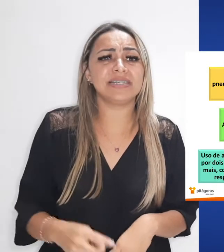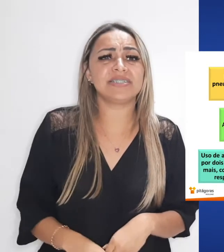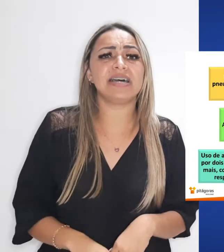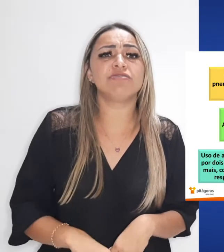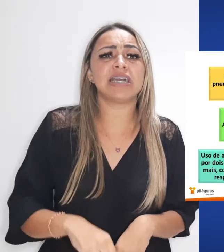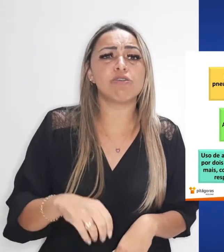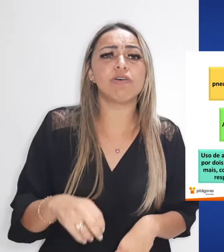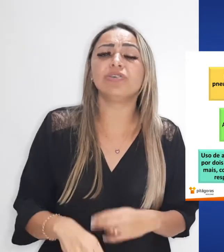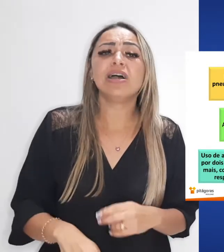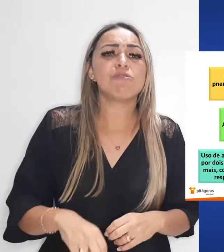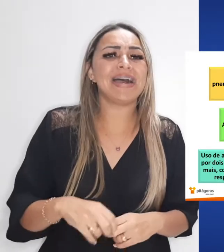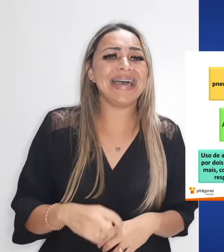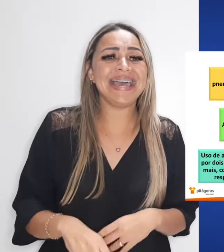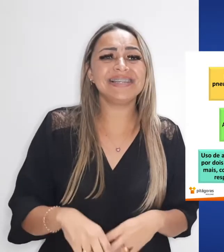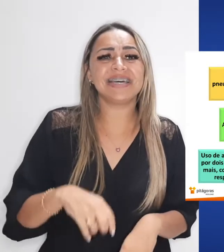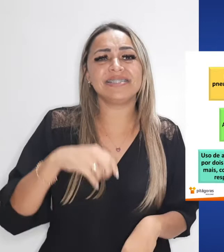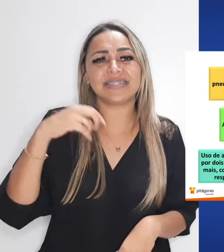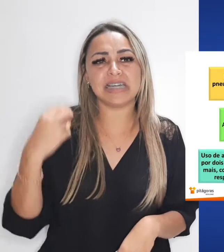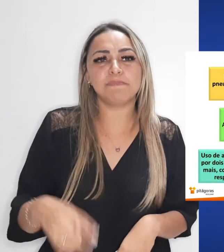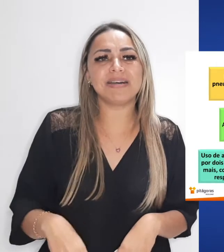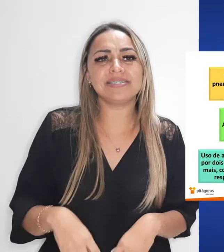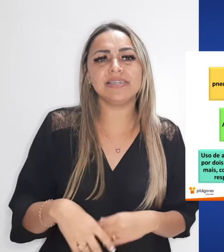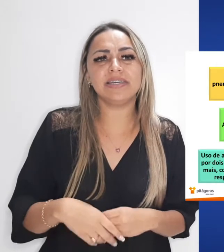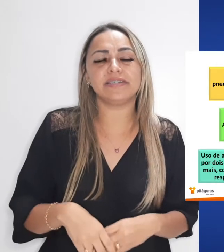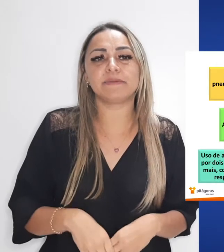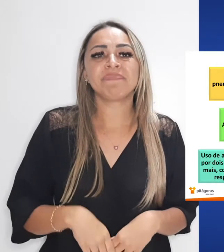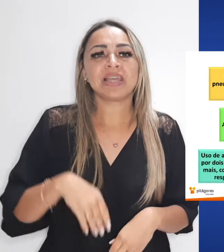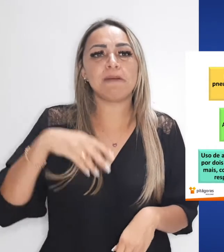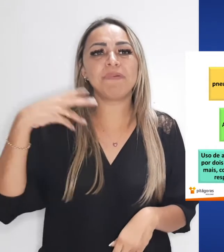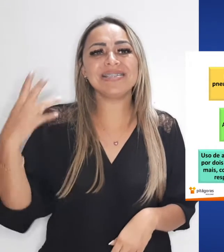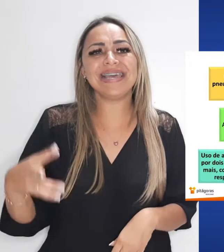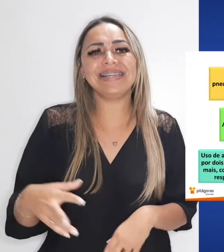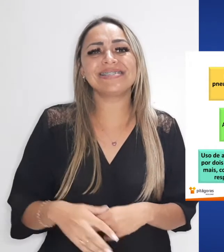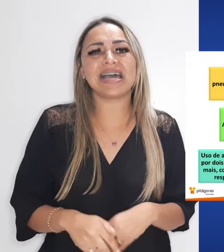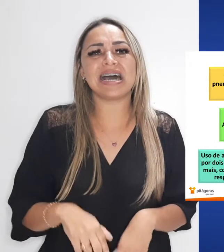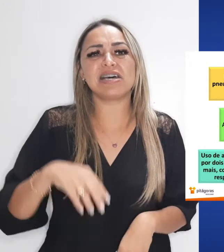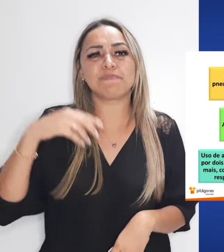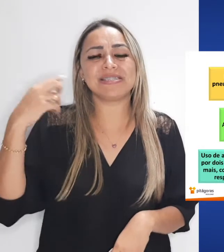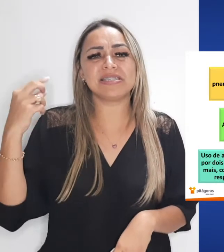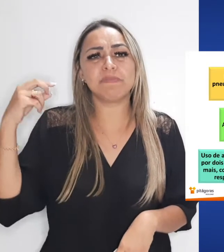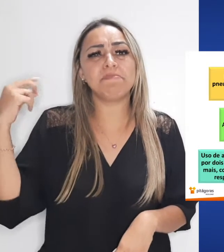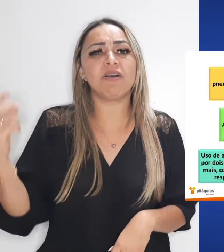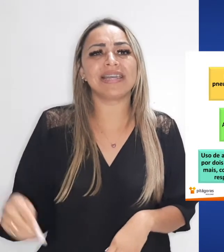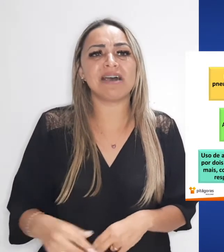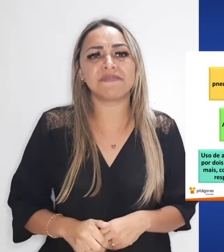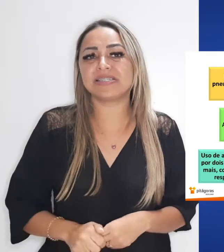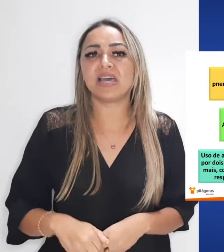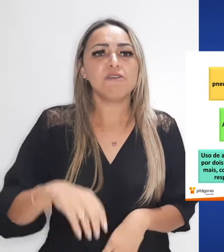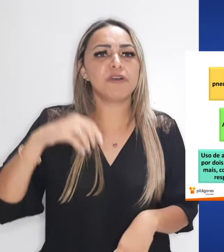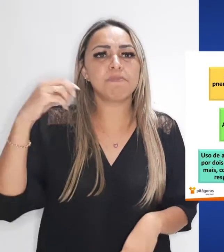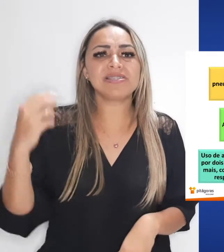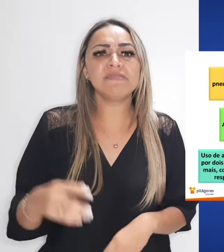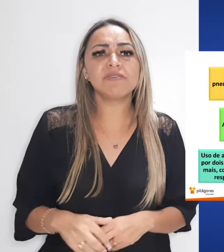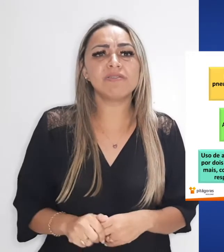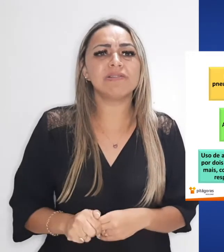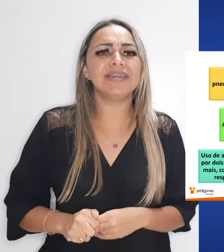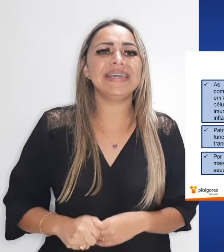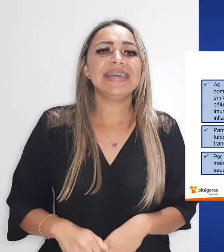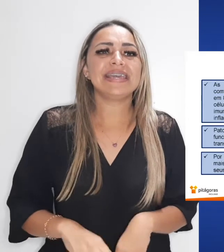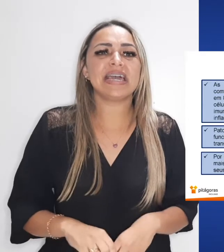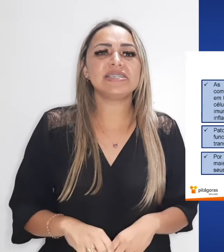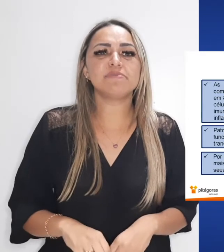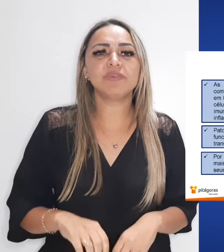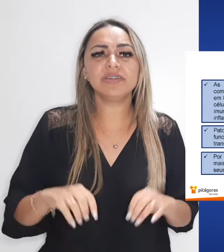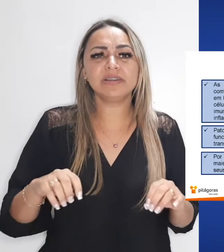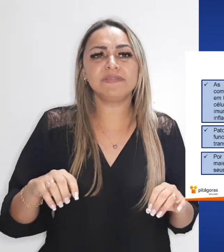ser planejado de acordo com a realidade de cada paciente. Após realizar as pesquisas bibliográficas, foi possível